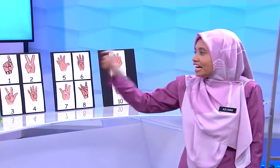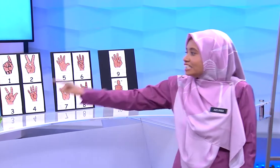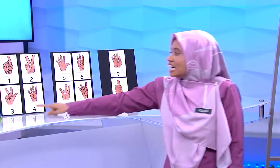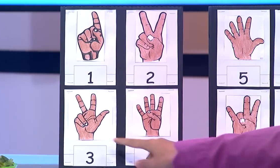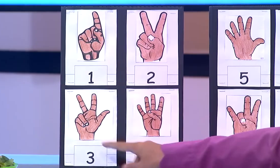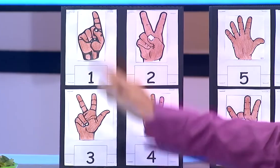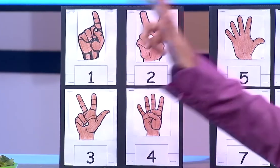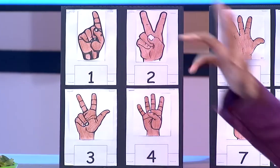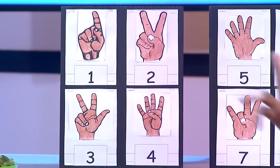123